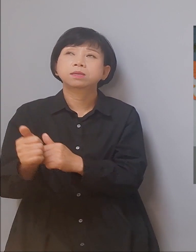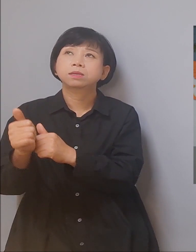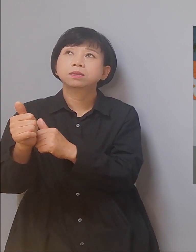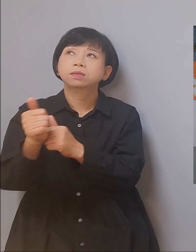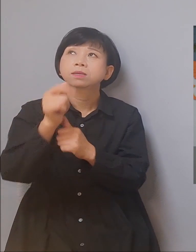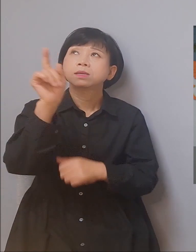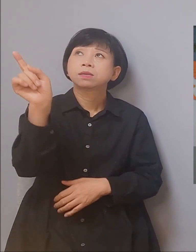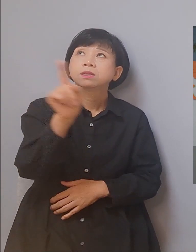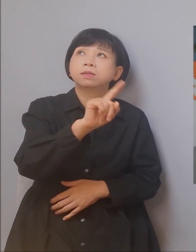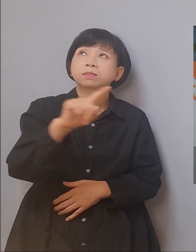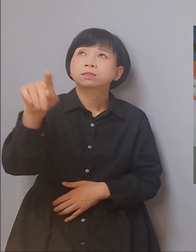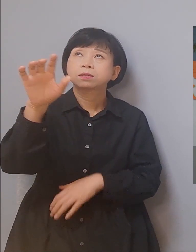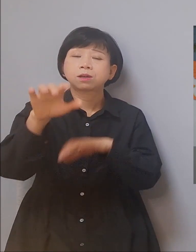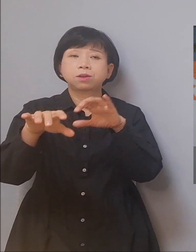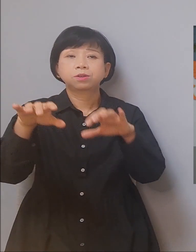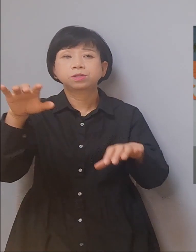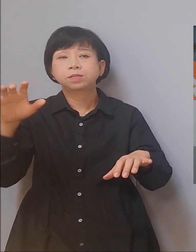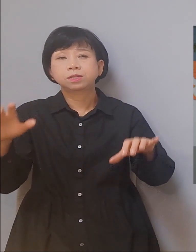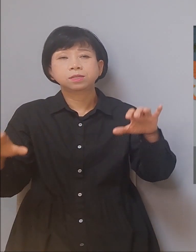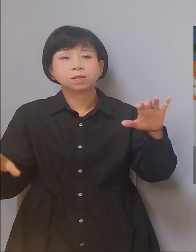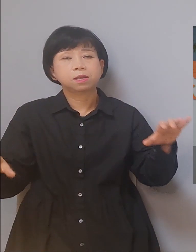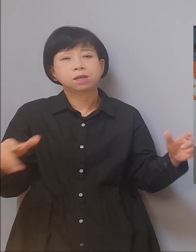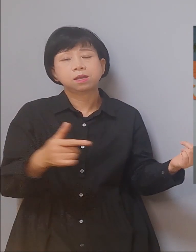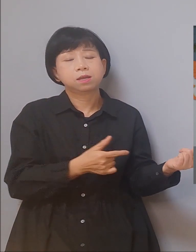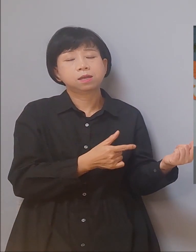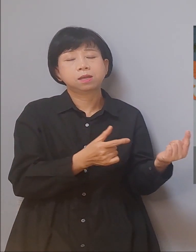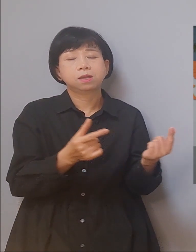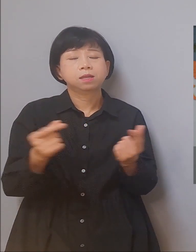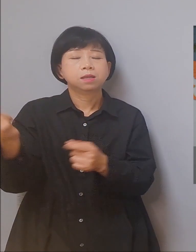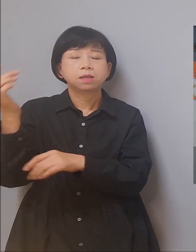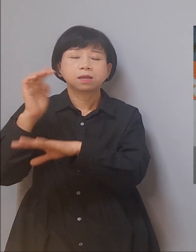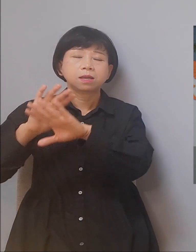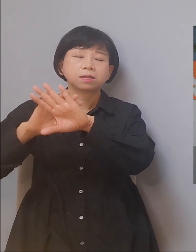동행하니 그 어디나